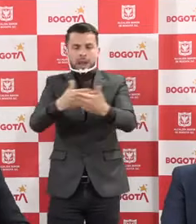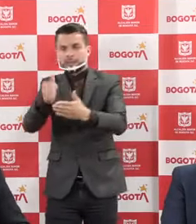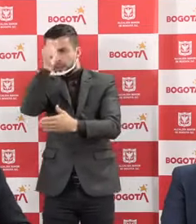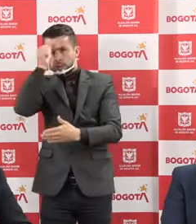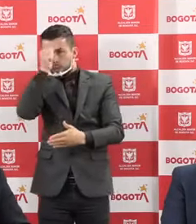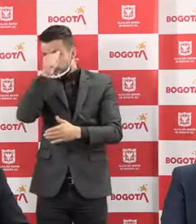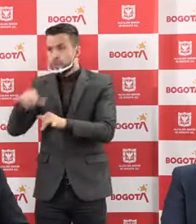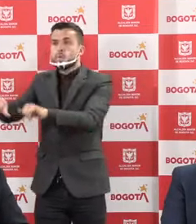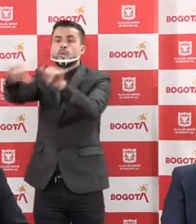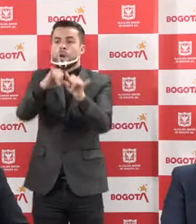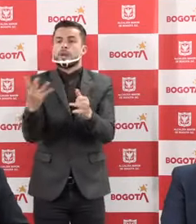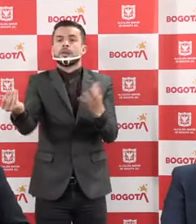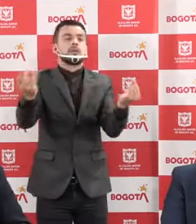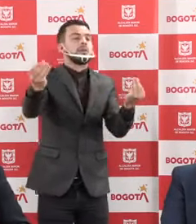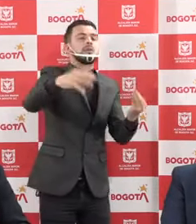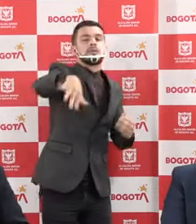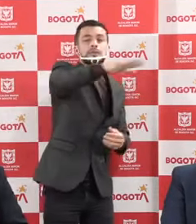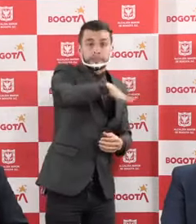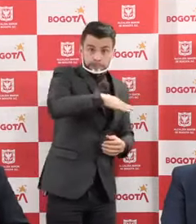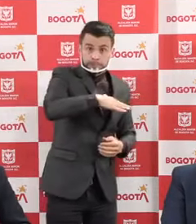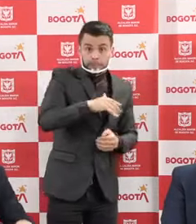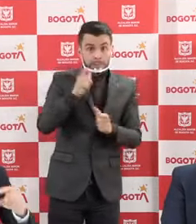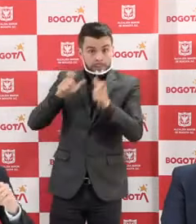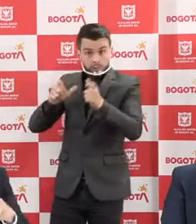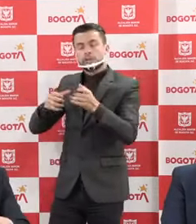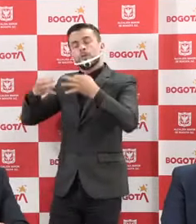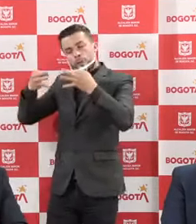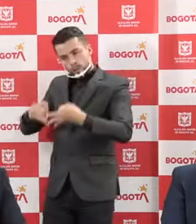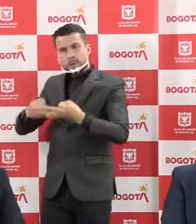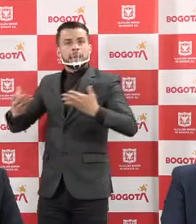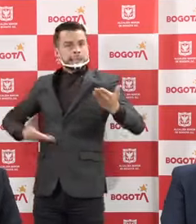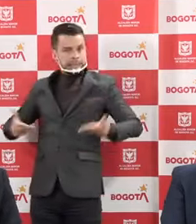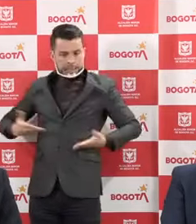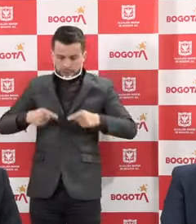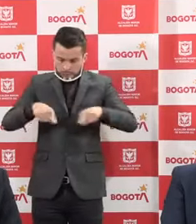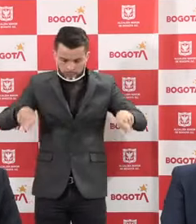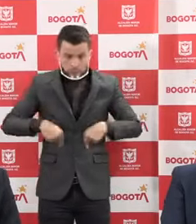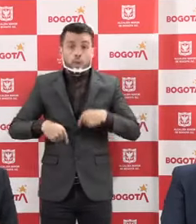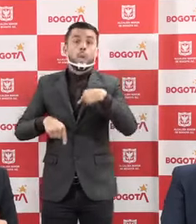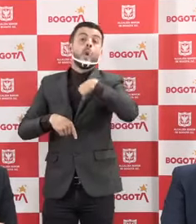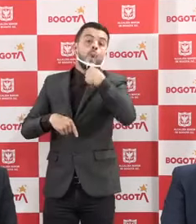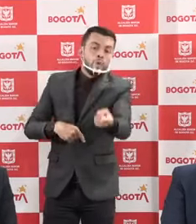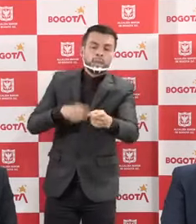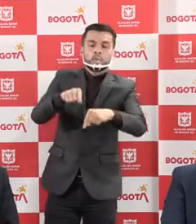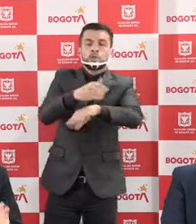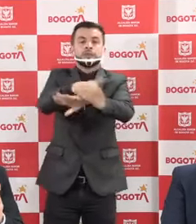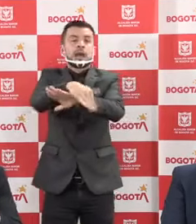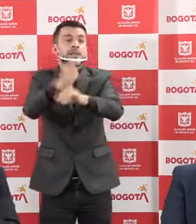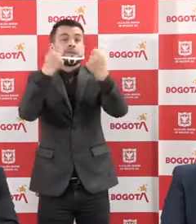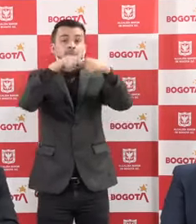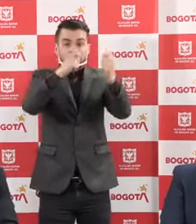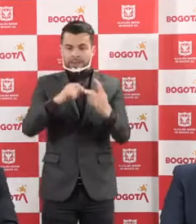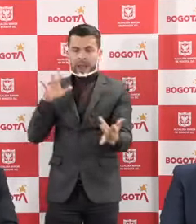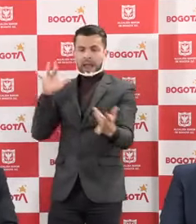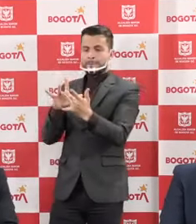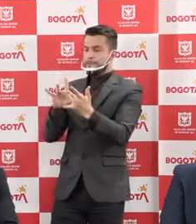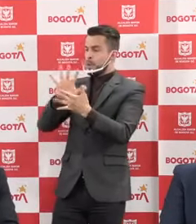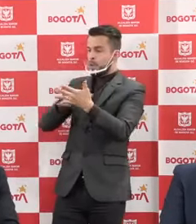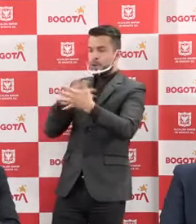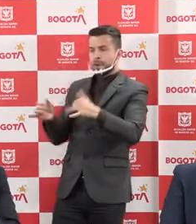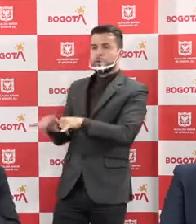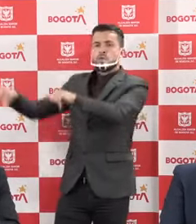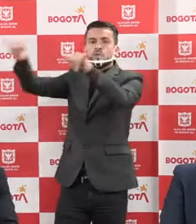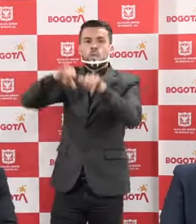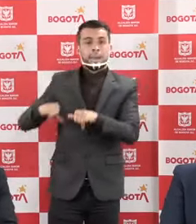aplicarán no sólo para el vendedor formal obviamente sino también para el vendedor informal esto quiere decir que en esas 23 zonas